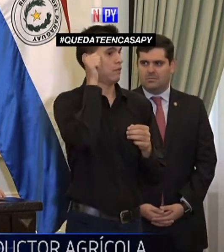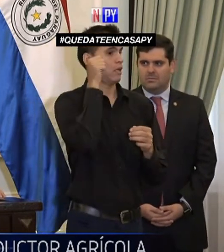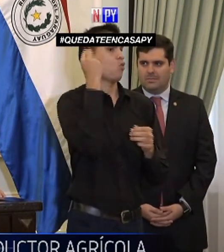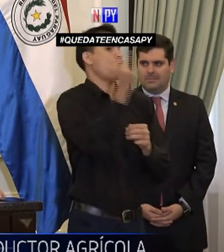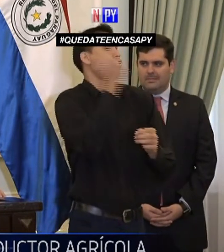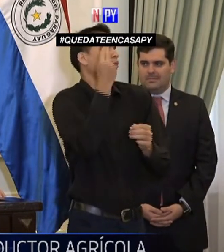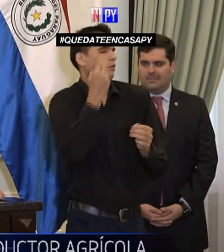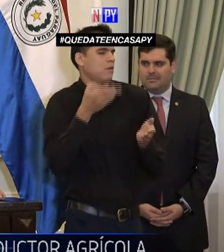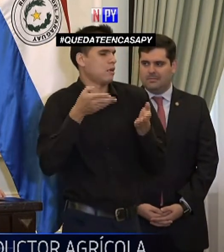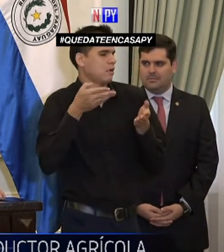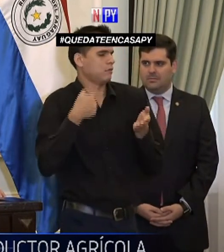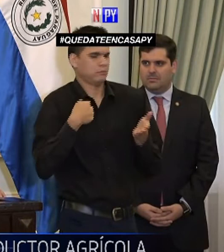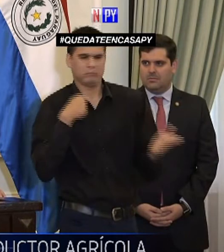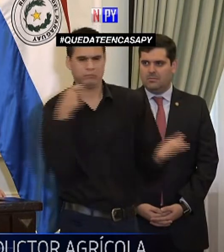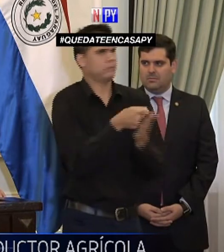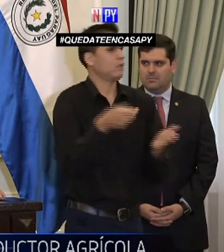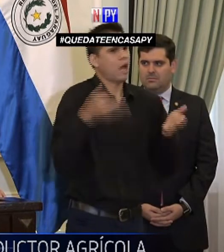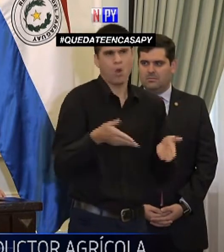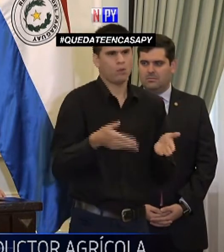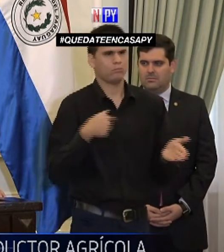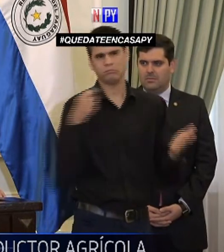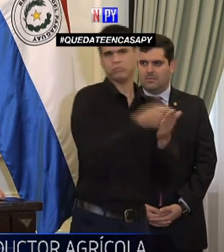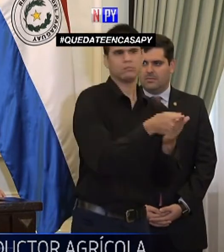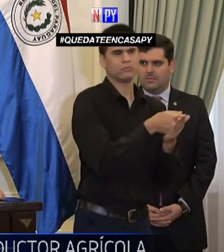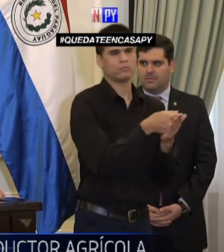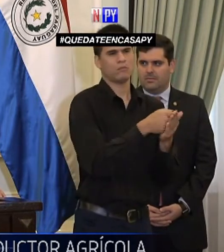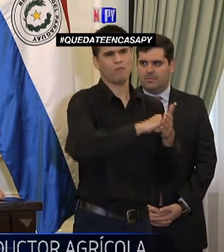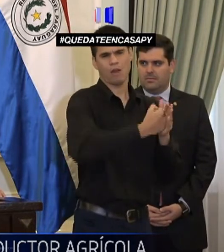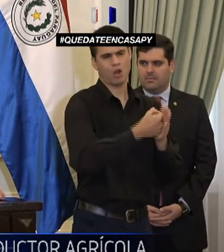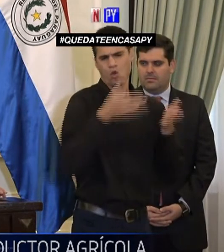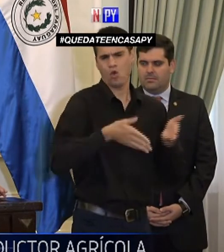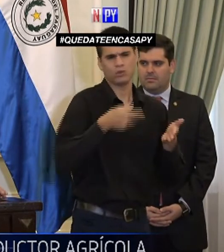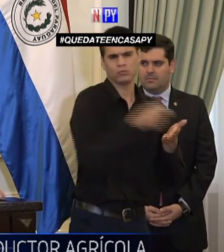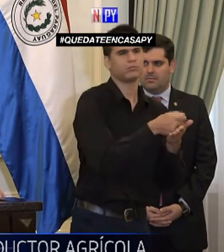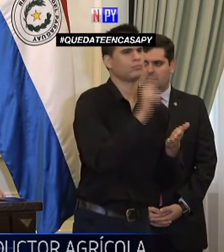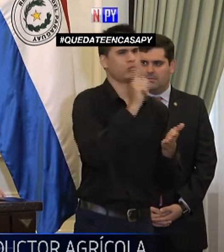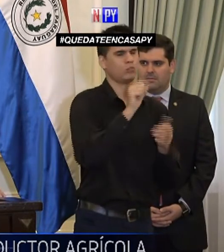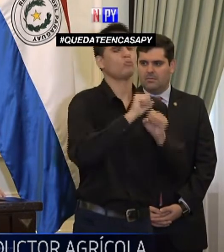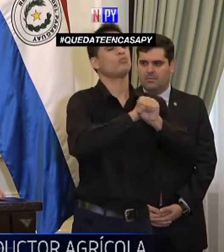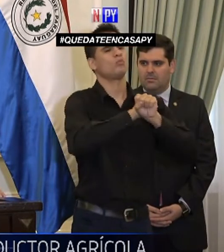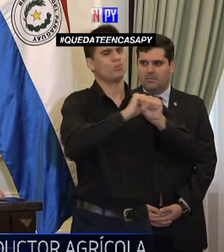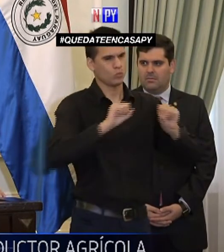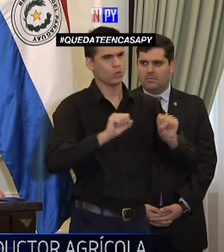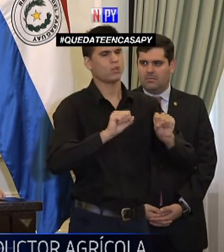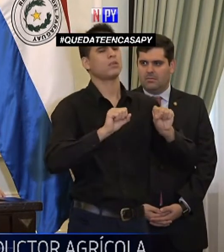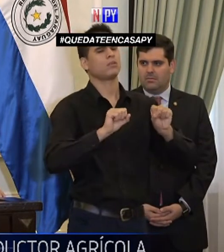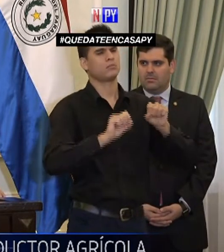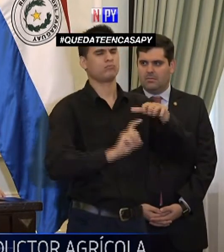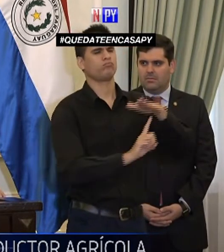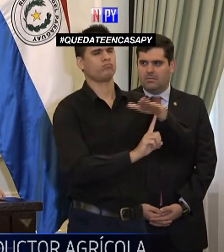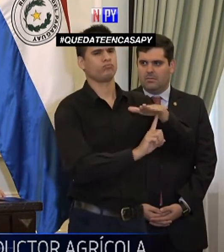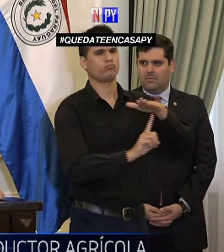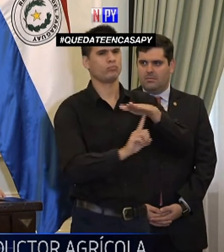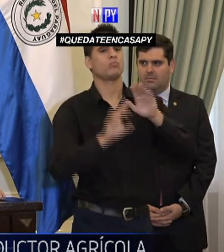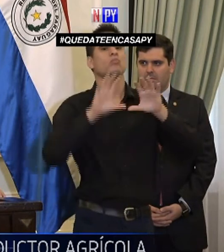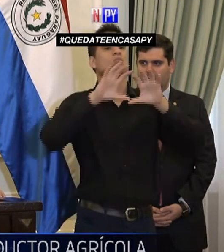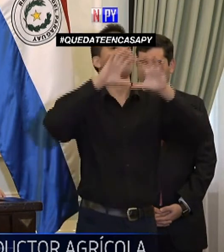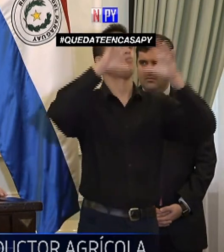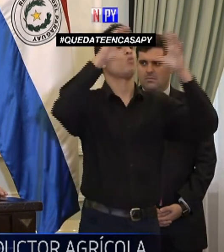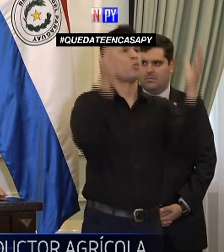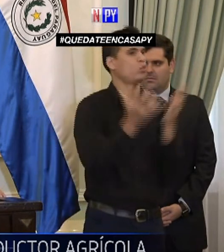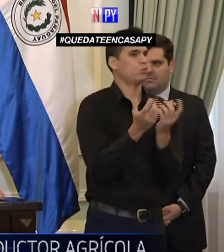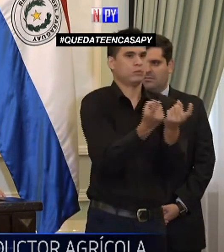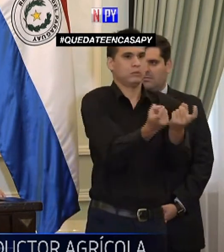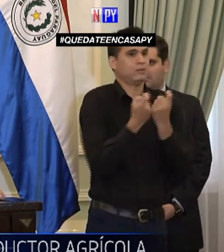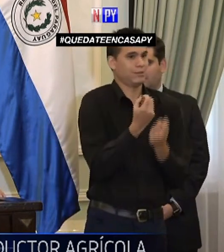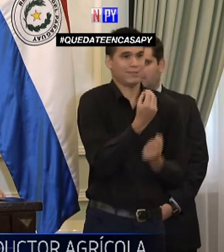pagar financieramente lo pendiente en los bancos. Entonces pueden aguantar, el mundo va a requerir de alimentos y va a